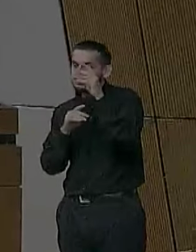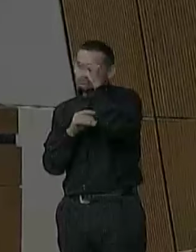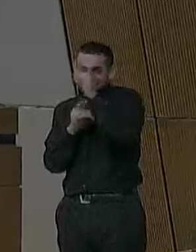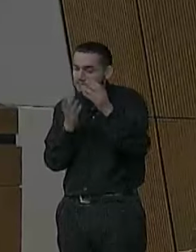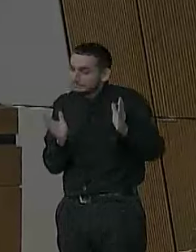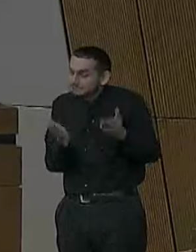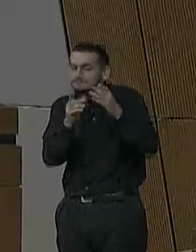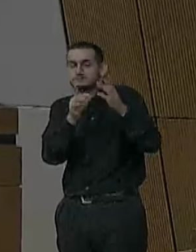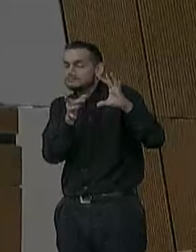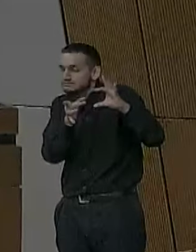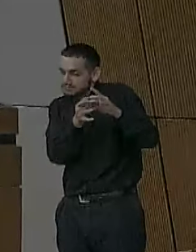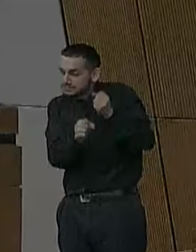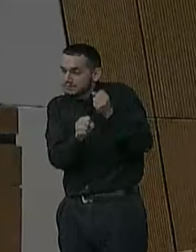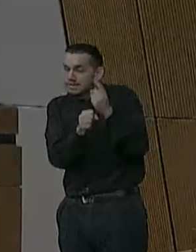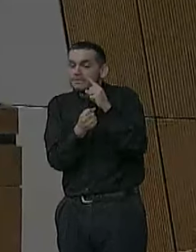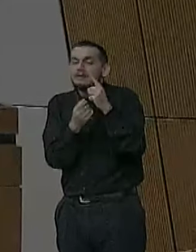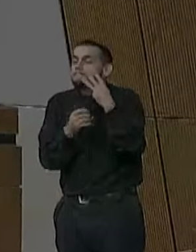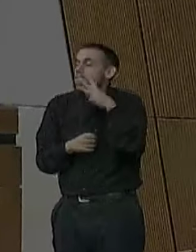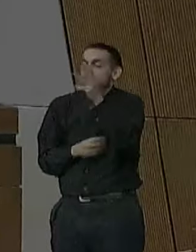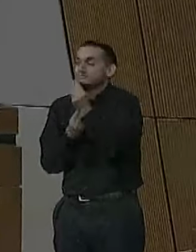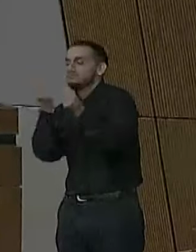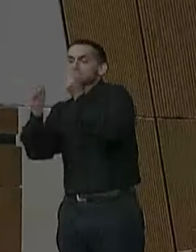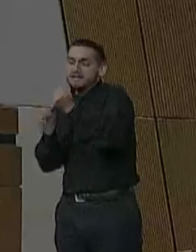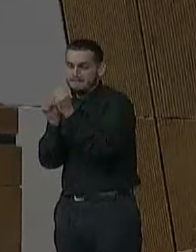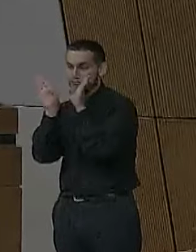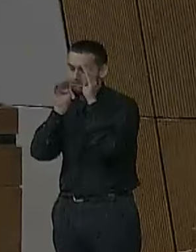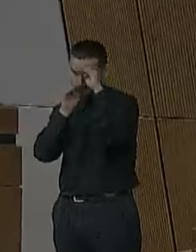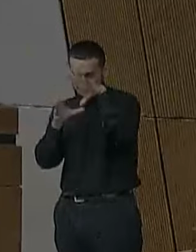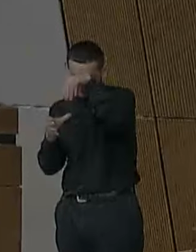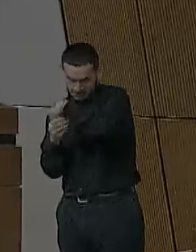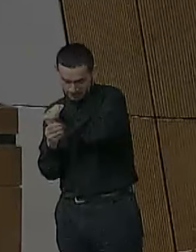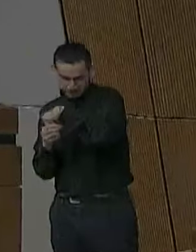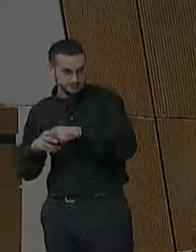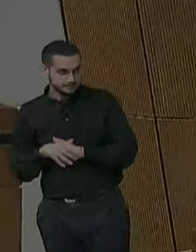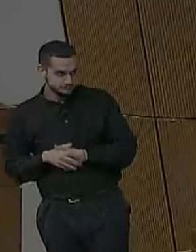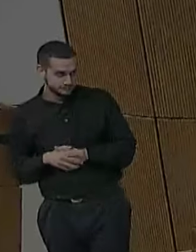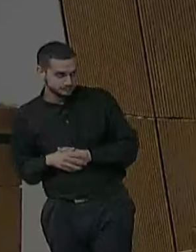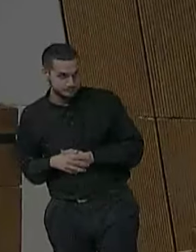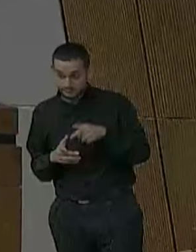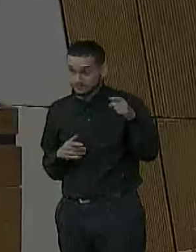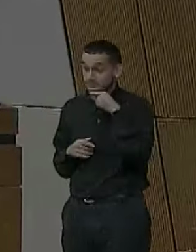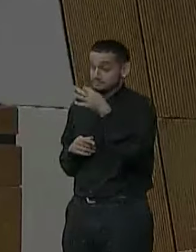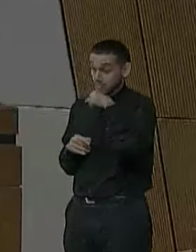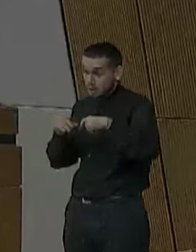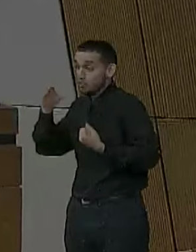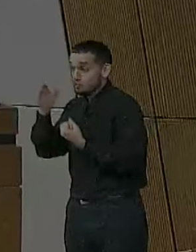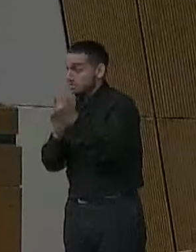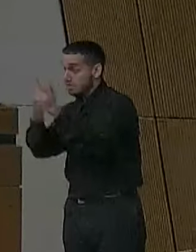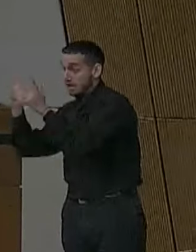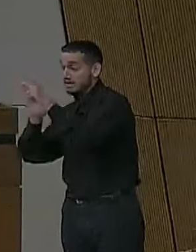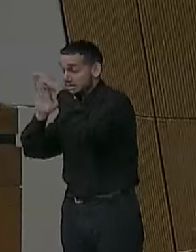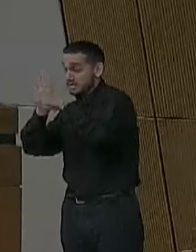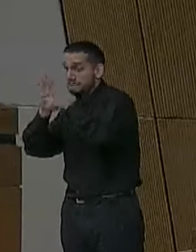inclusión laboral en el sector privado y vemos que con una nueva iniciativa podemos buscar